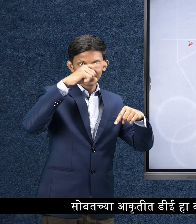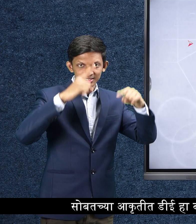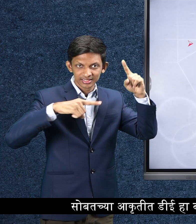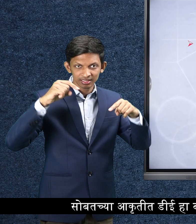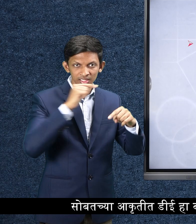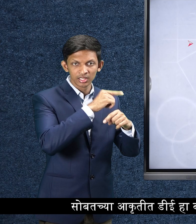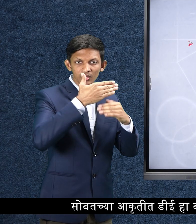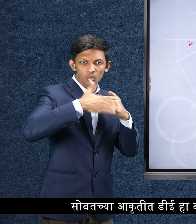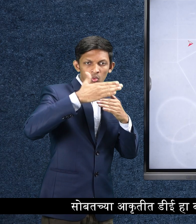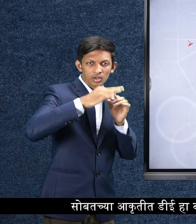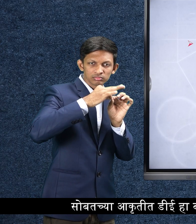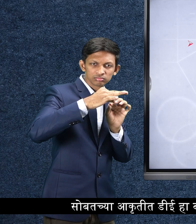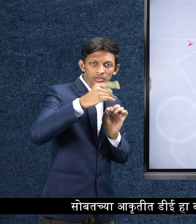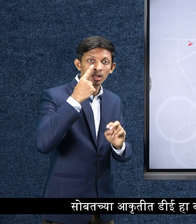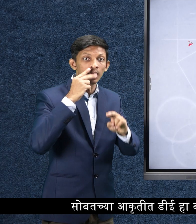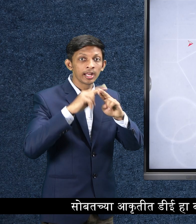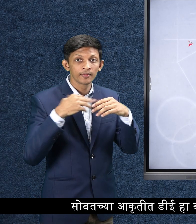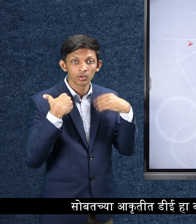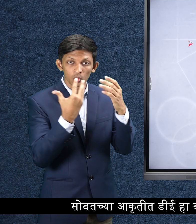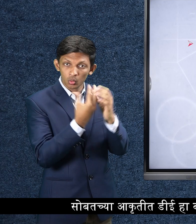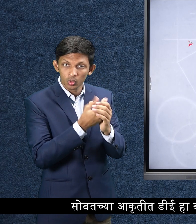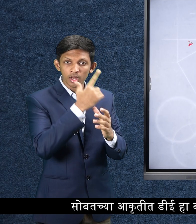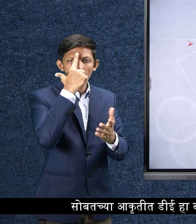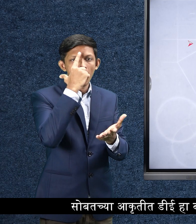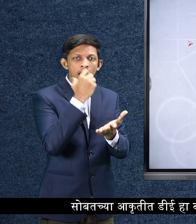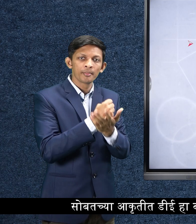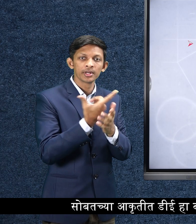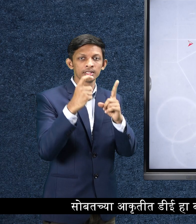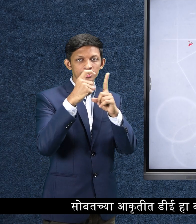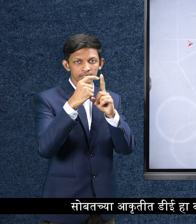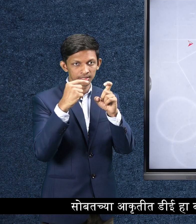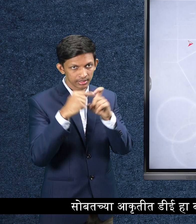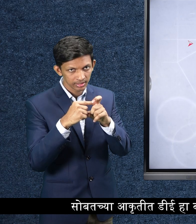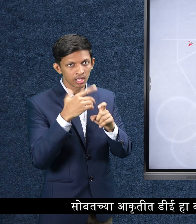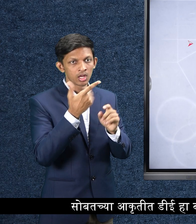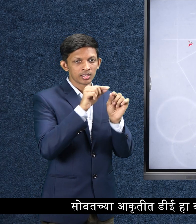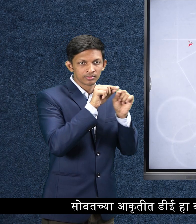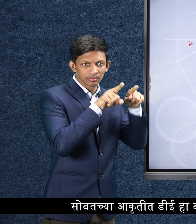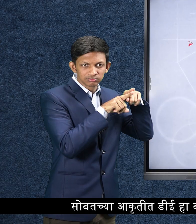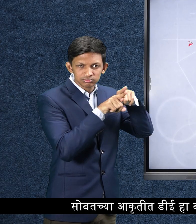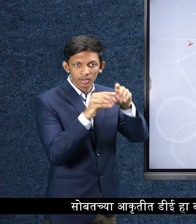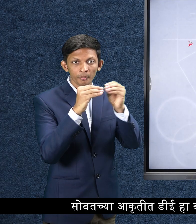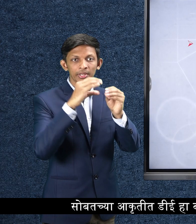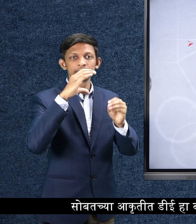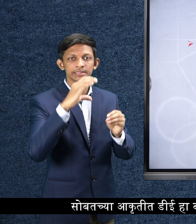सोबतच्या आकृतीत DI हा BC ला समांतर आहे असे मानले तर